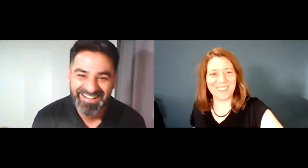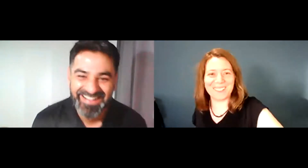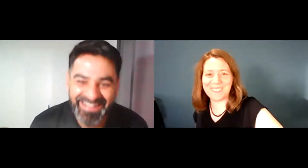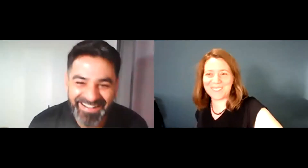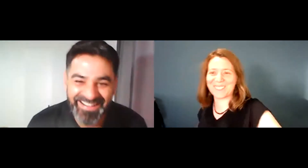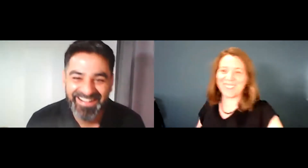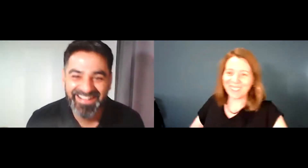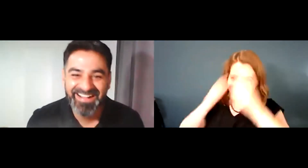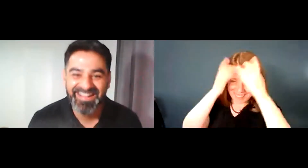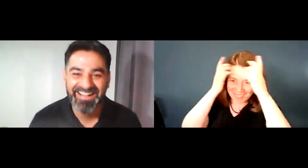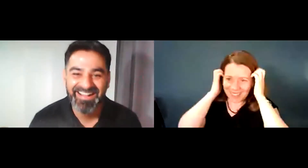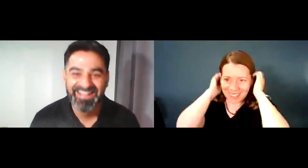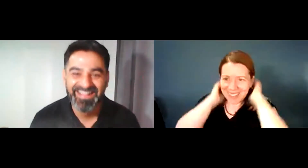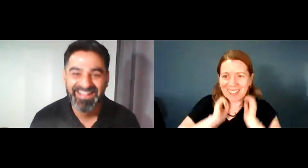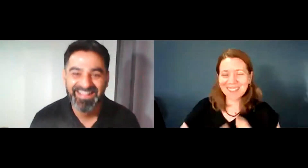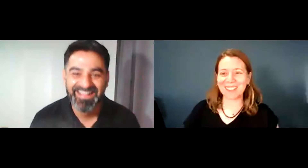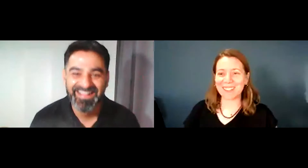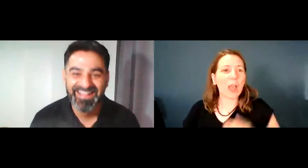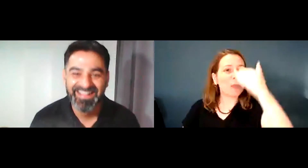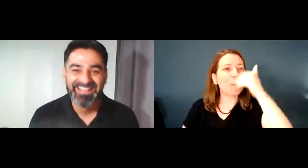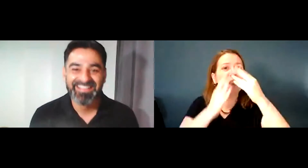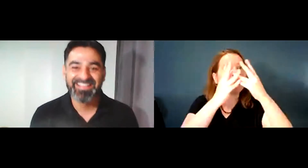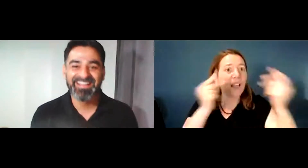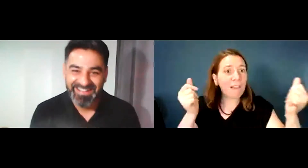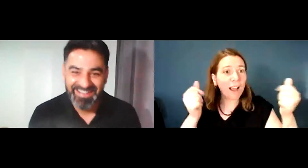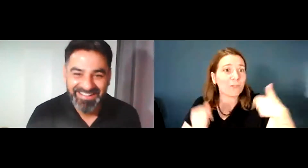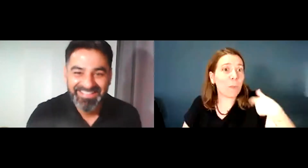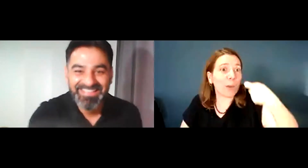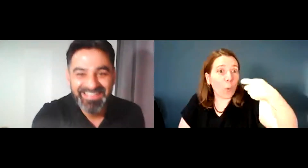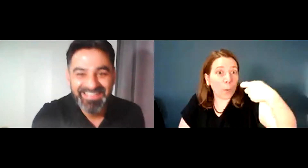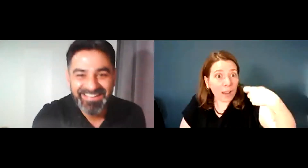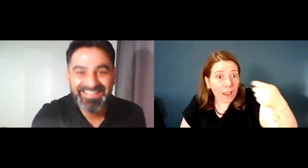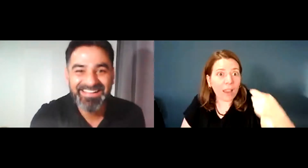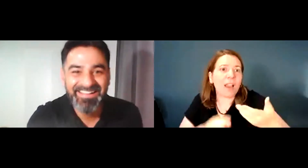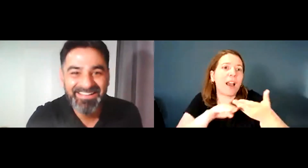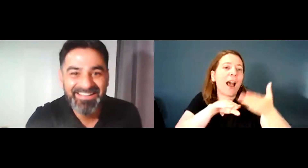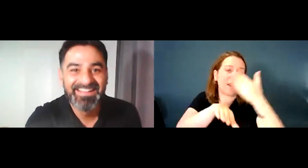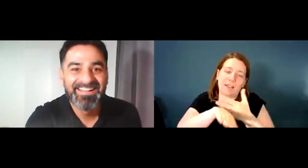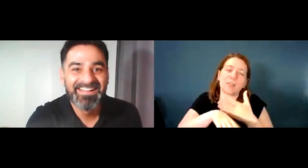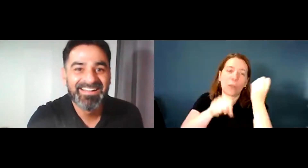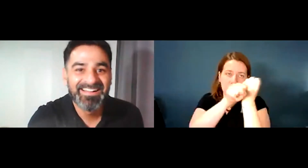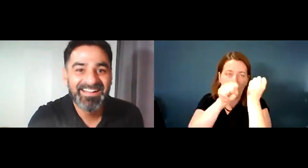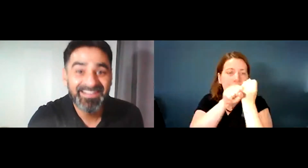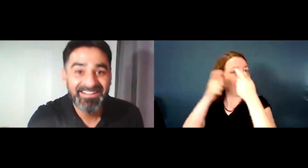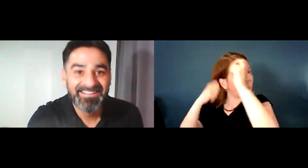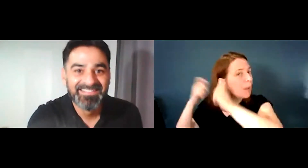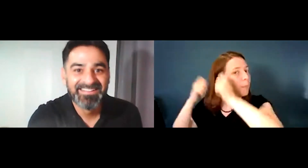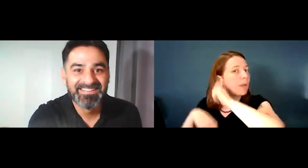Desde que dejé de trabajar, dije, no me peino más, porque antes cuando trabajaba me peinaba todo. Cuando dejé de trabajar dije,